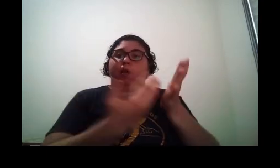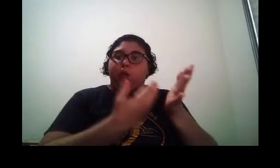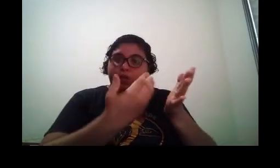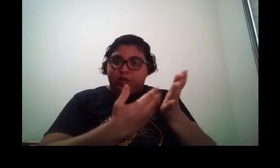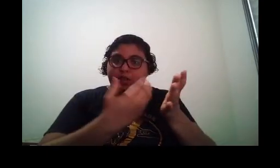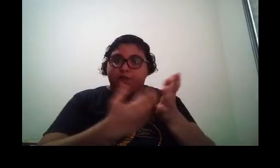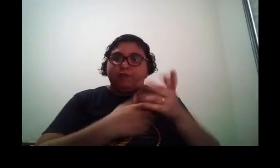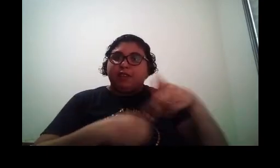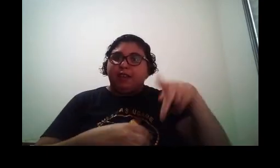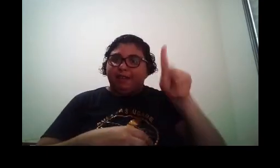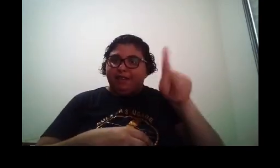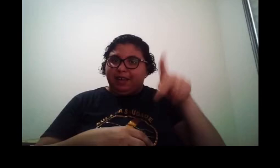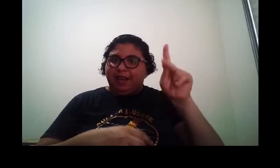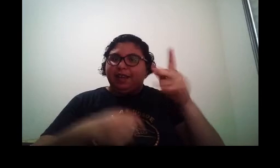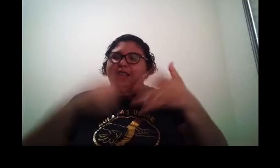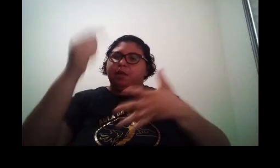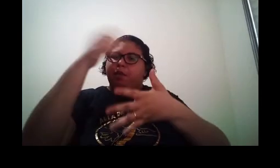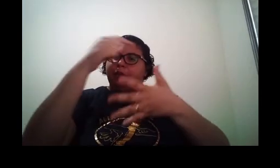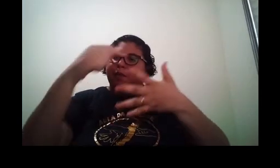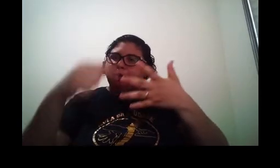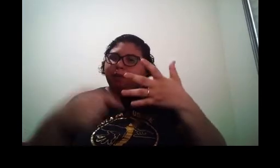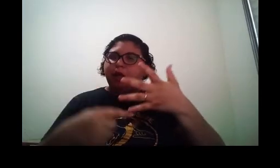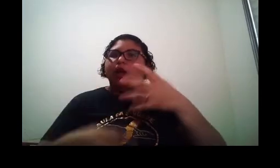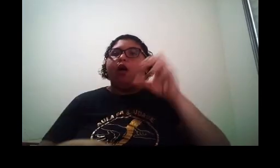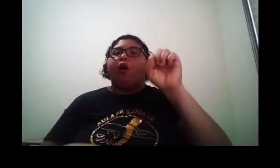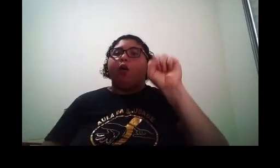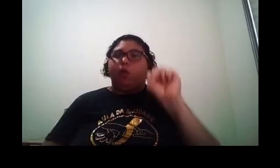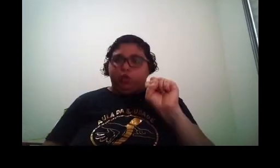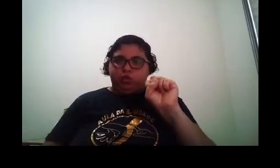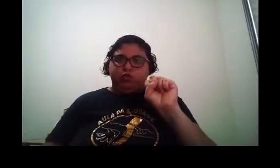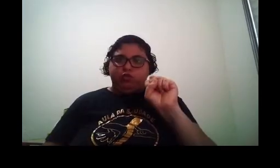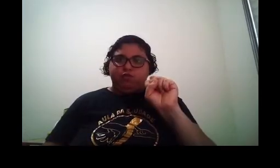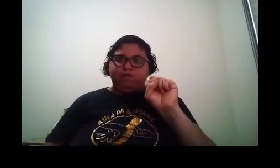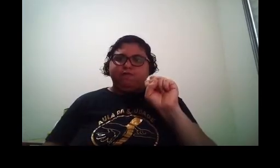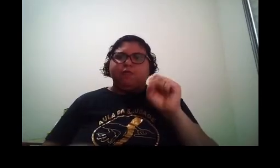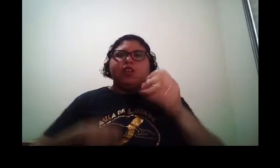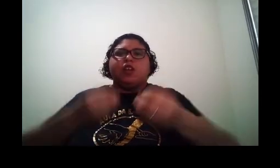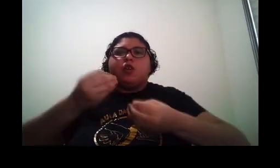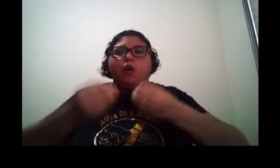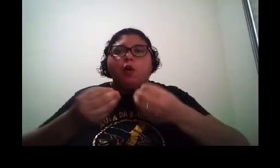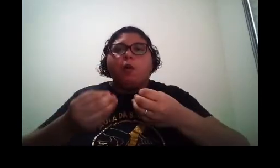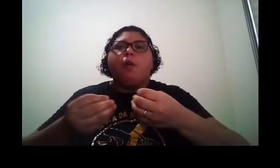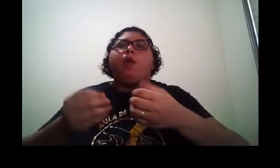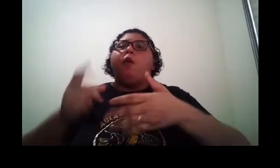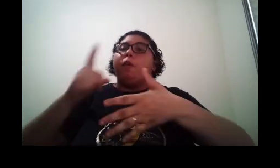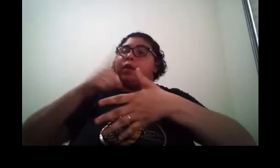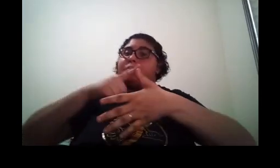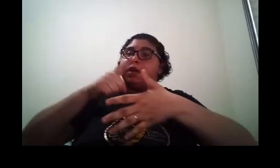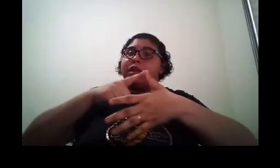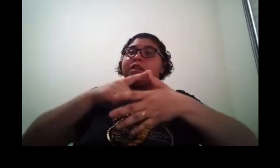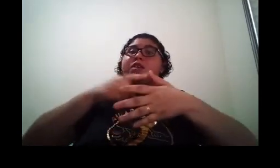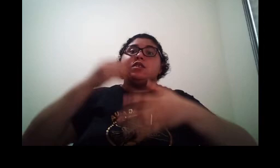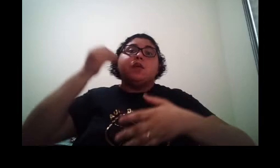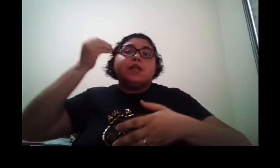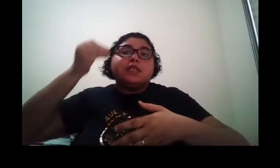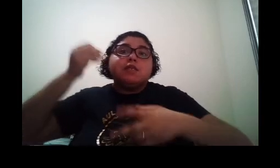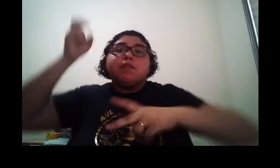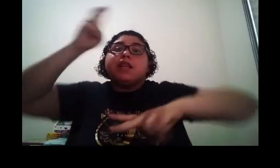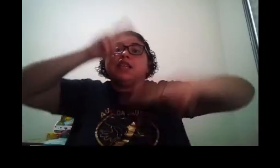destaca 8 artefatos culturais. O primeiro, ele fala sobre as